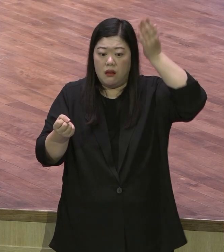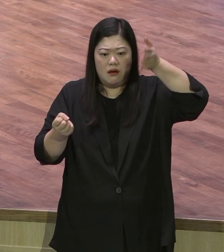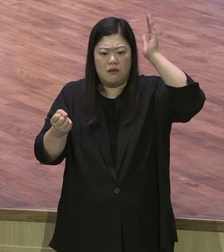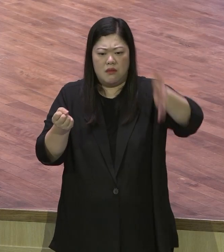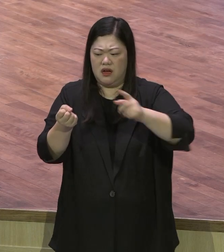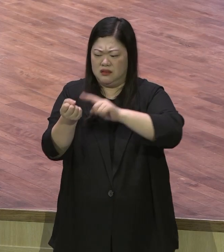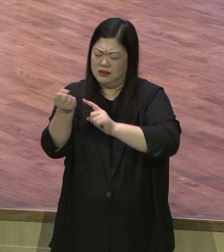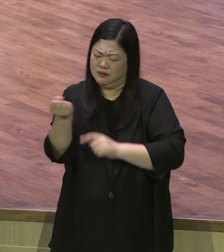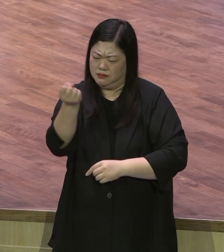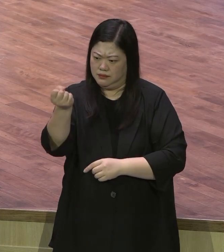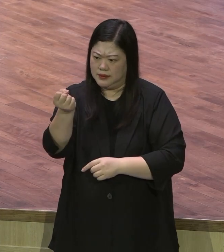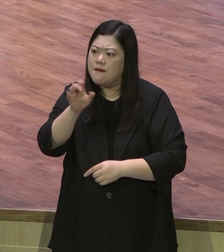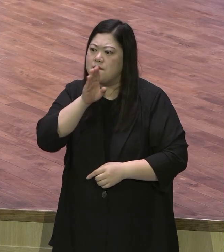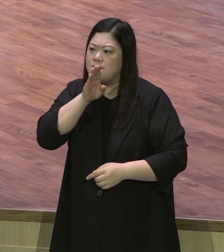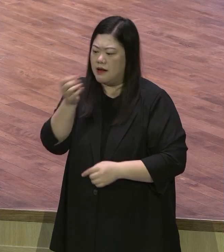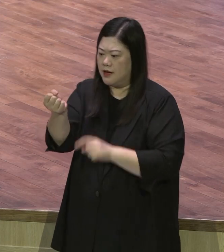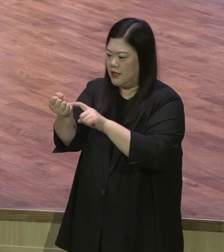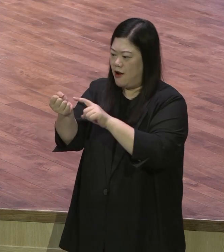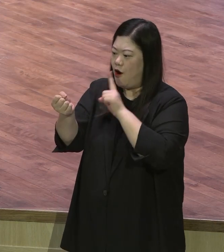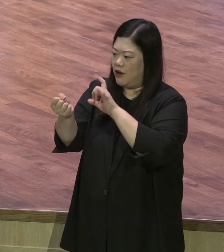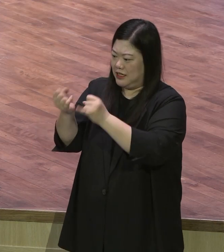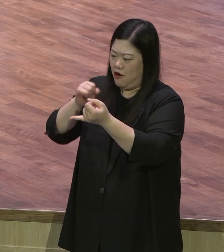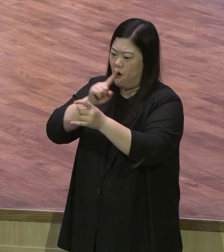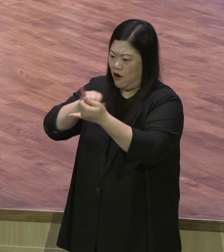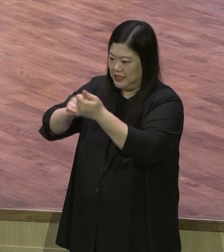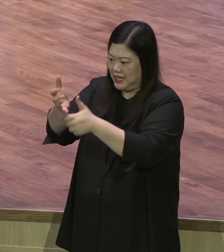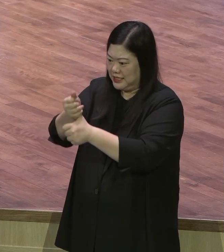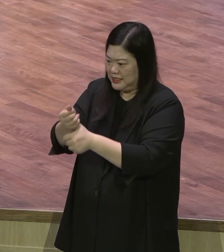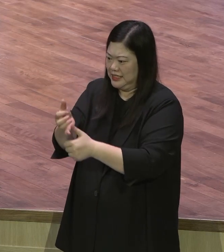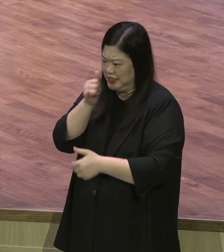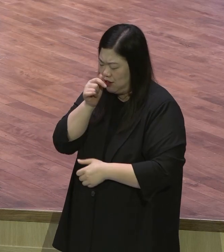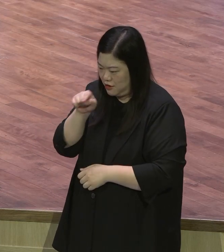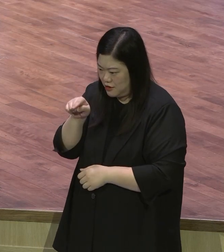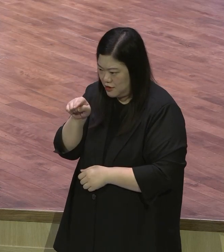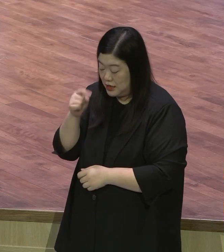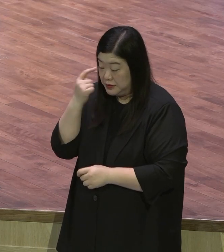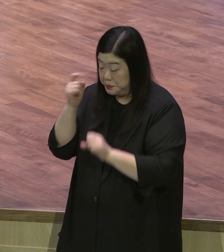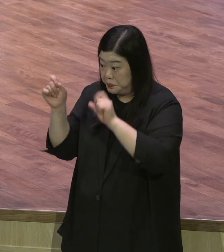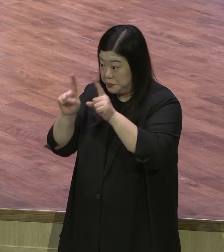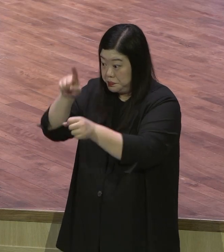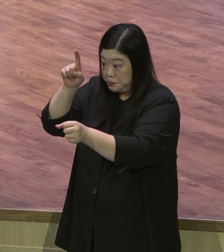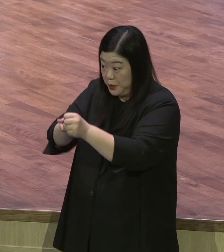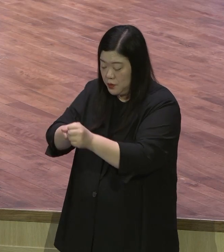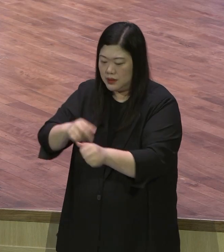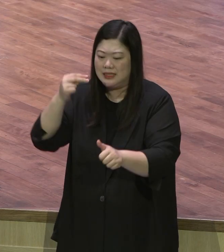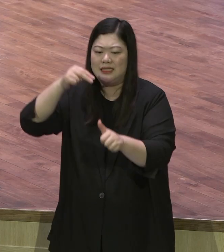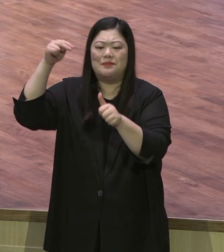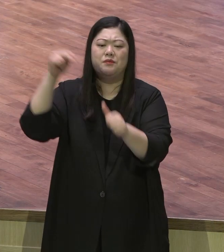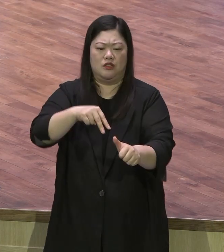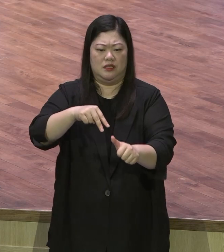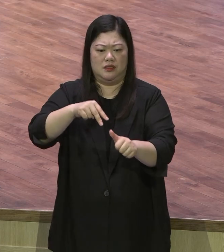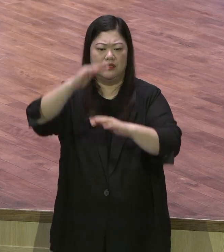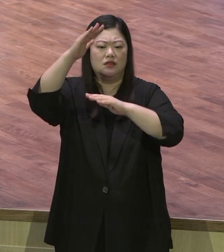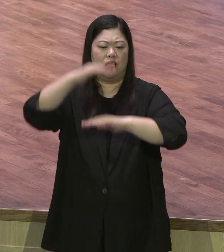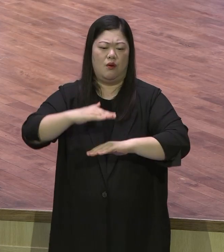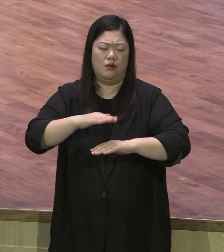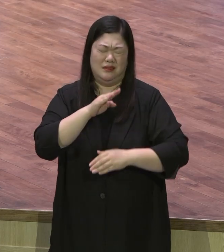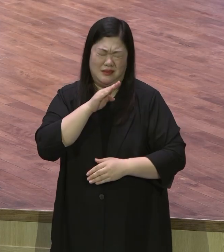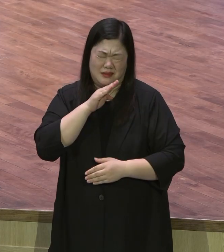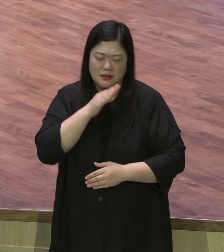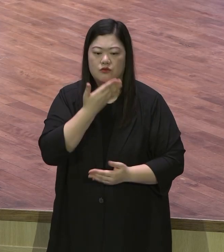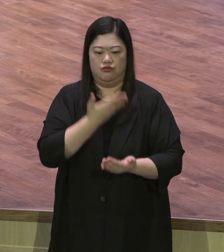영적인 정도를 가게 하는 정답 노트가 뭐냐? 신명기의 말씀이다. 기대하시고 들으시기 바랍니다.